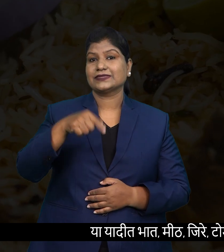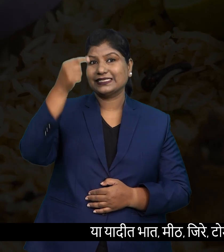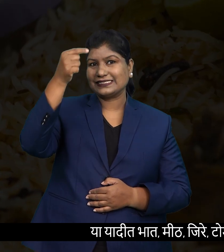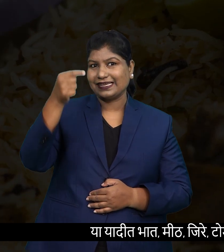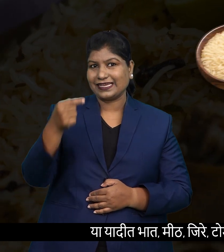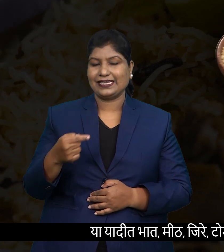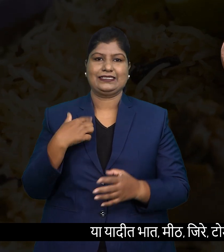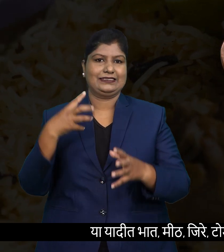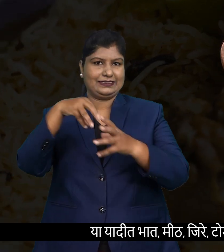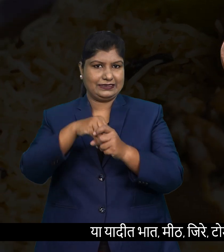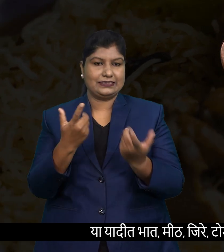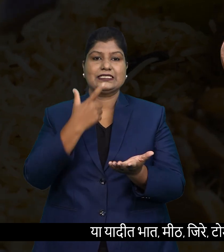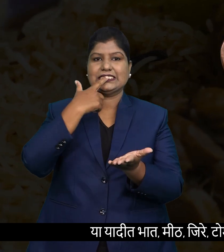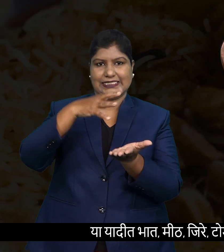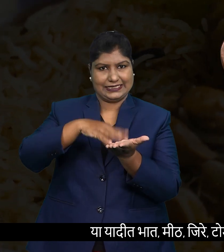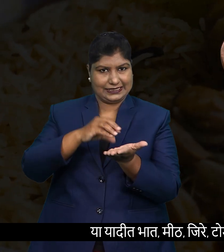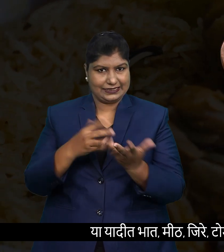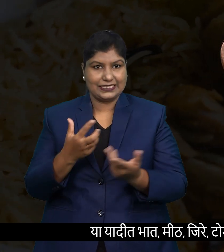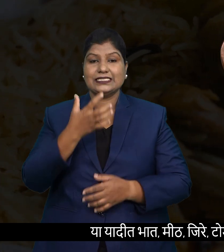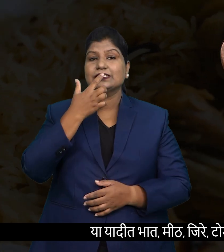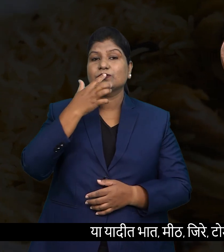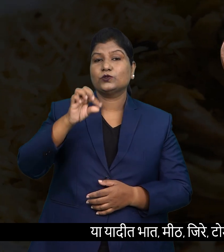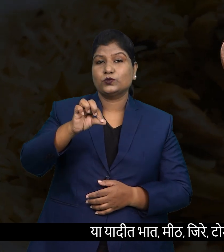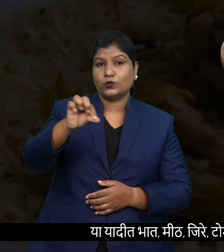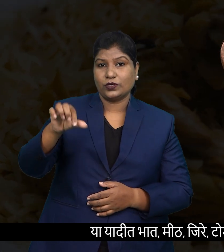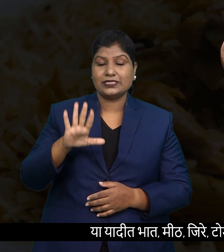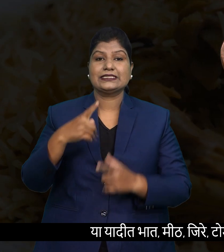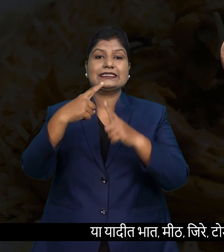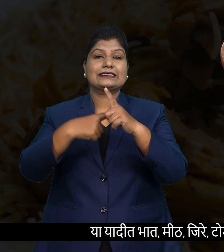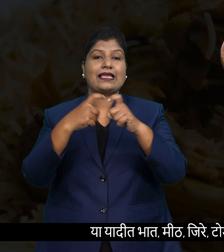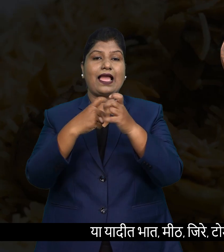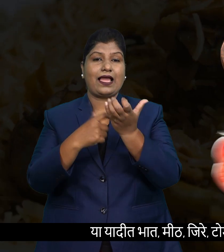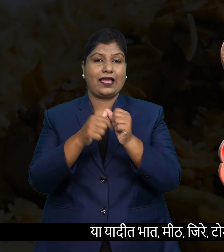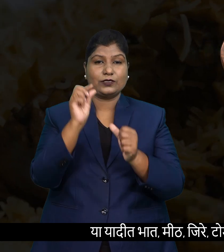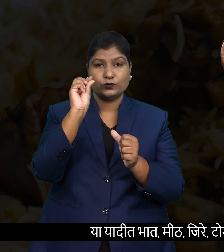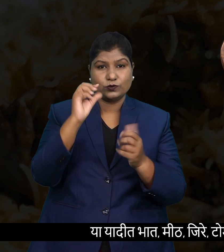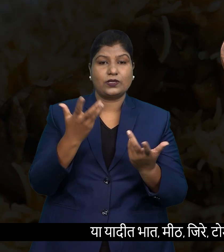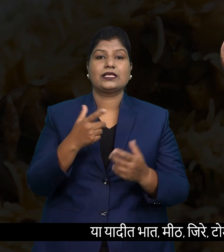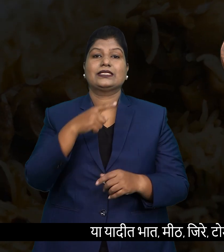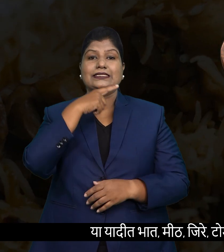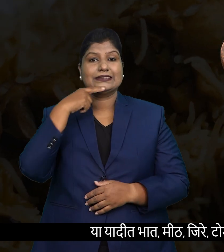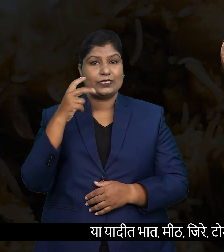यादीत भात, मीठ, जिरे, टोमॅटो,